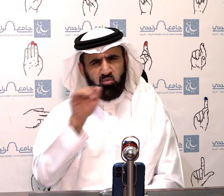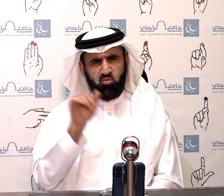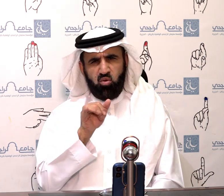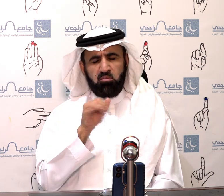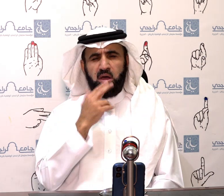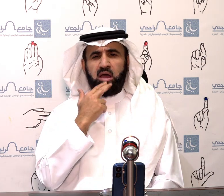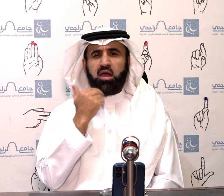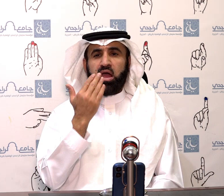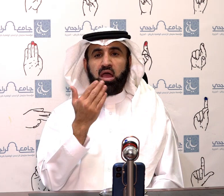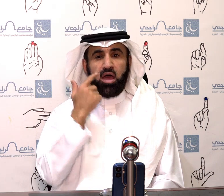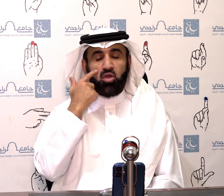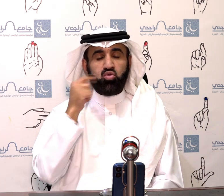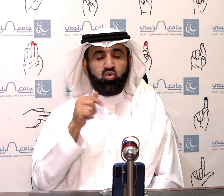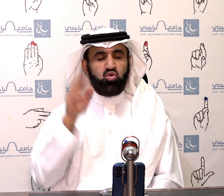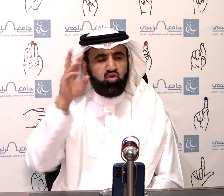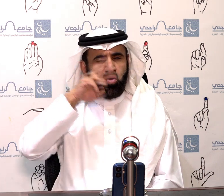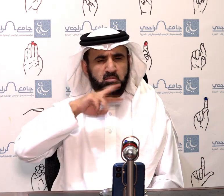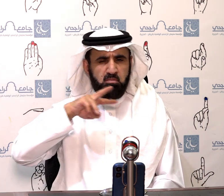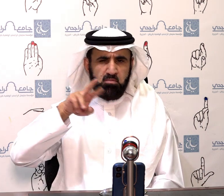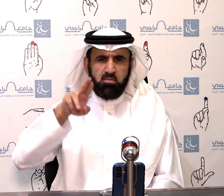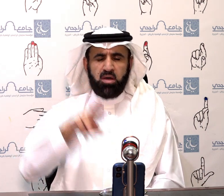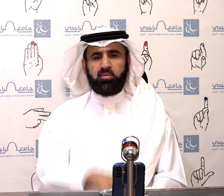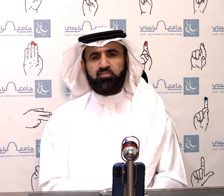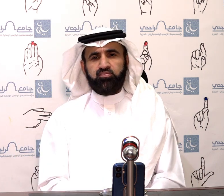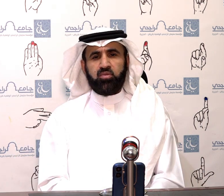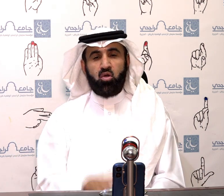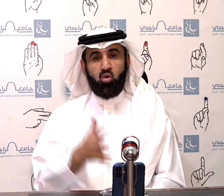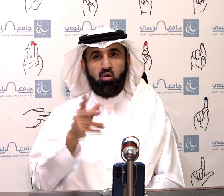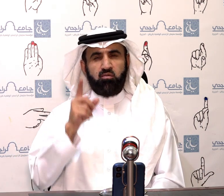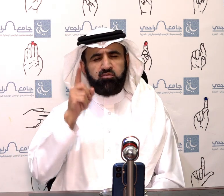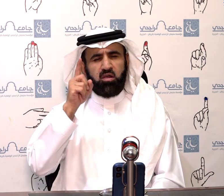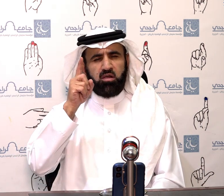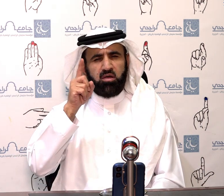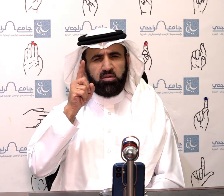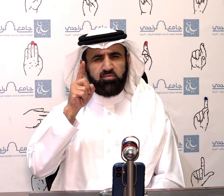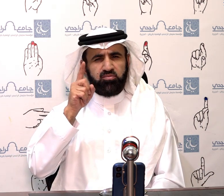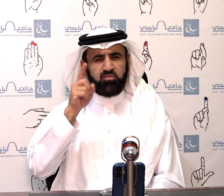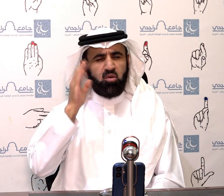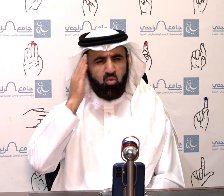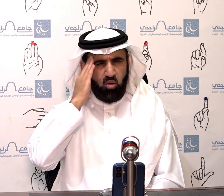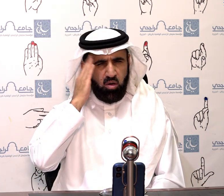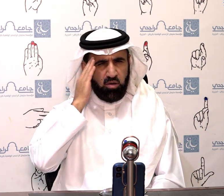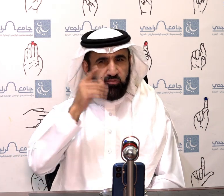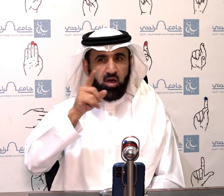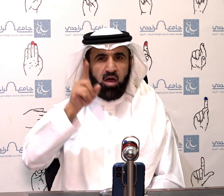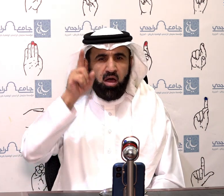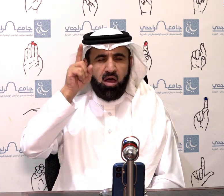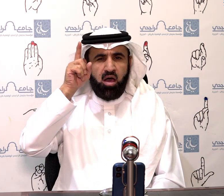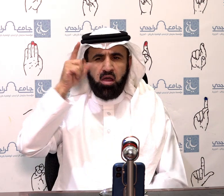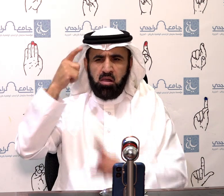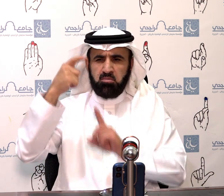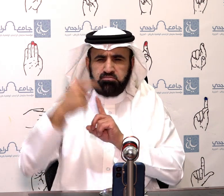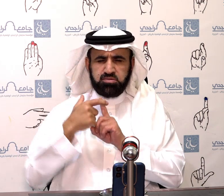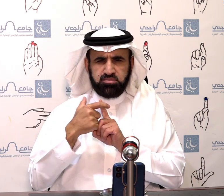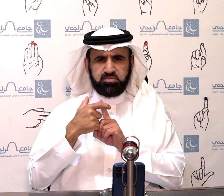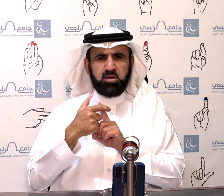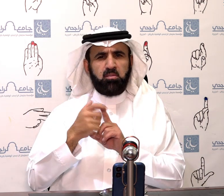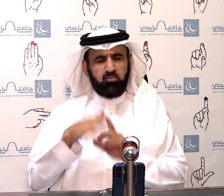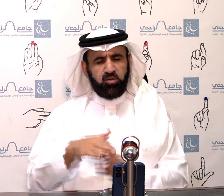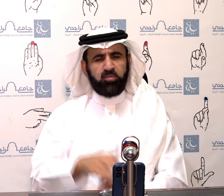في الدنيا والآخرة، واتقوا الله واعلموا أن الله مع المتقين. معية